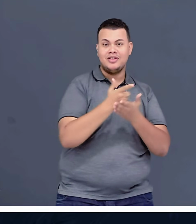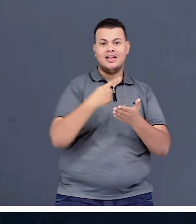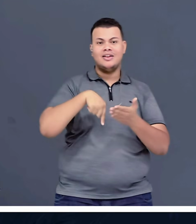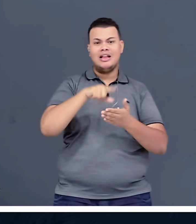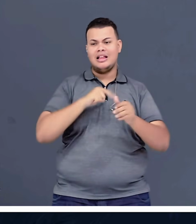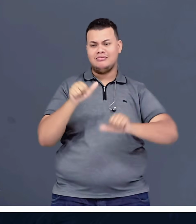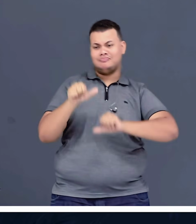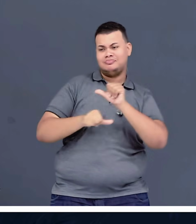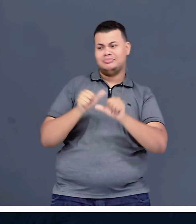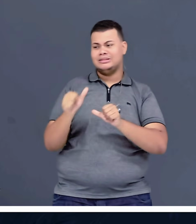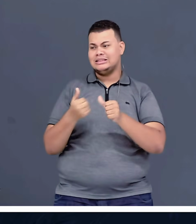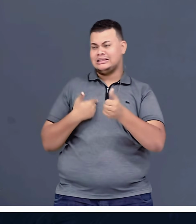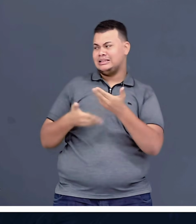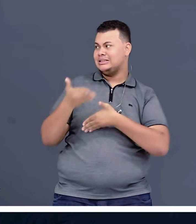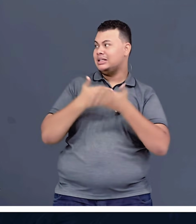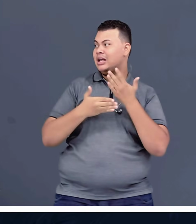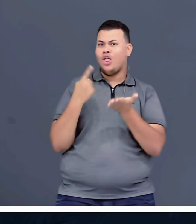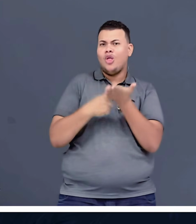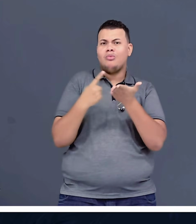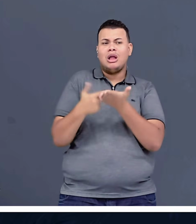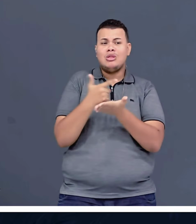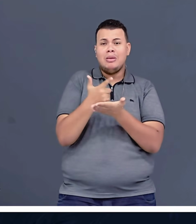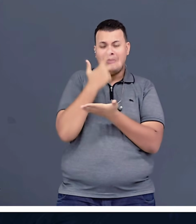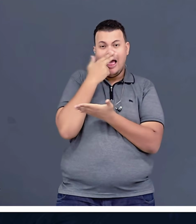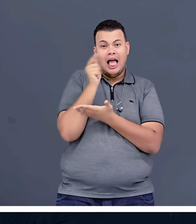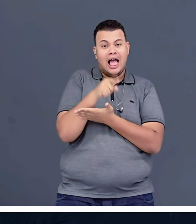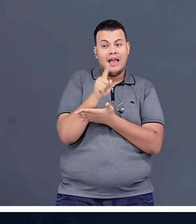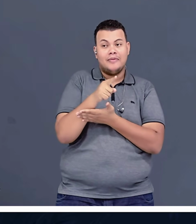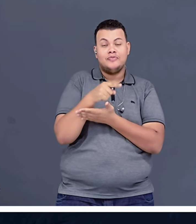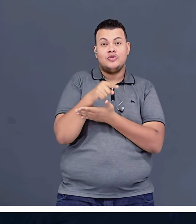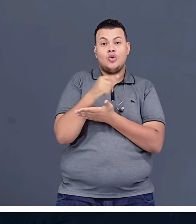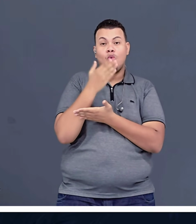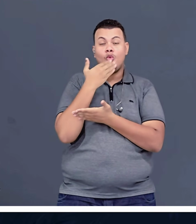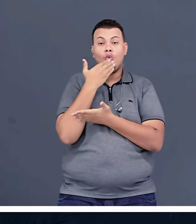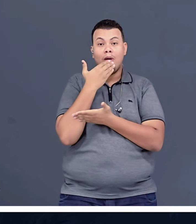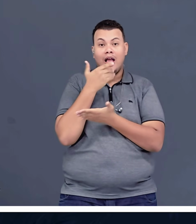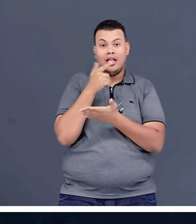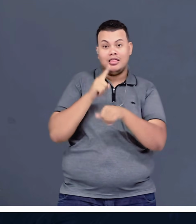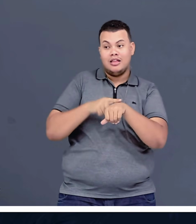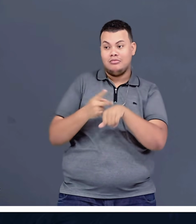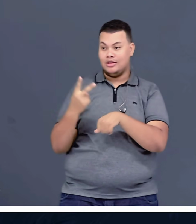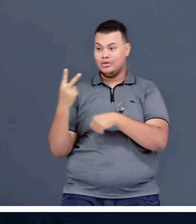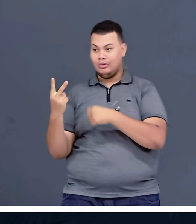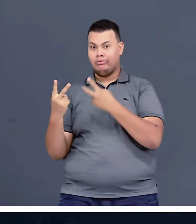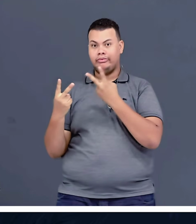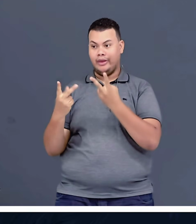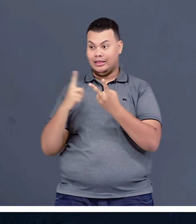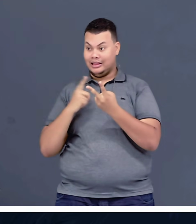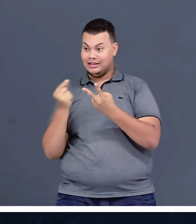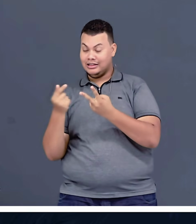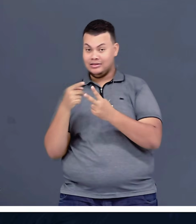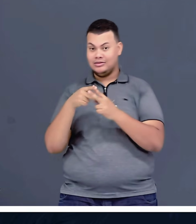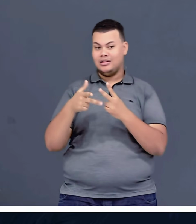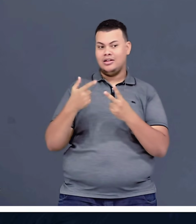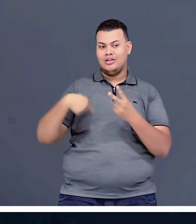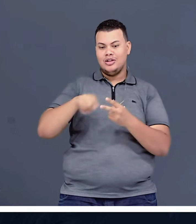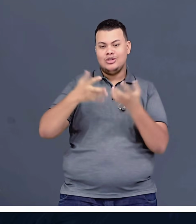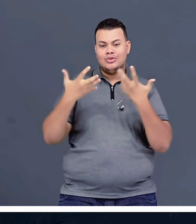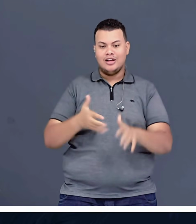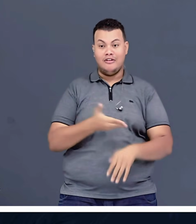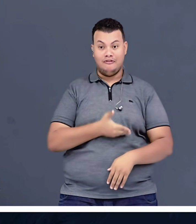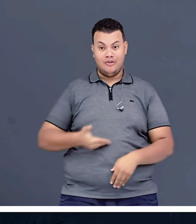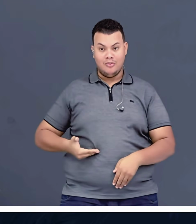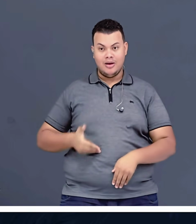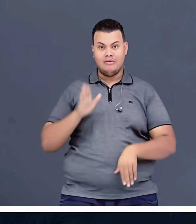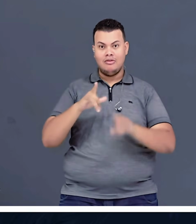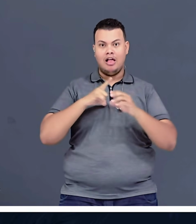era combinado não, mas parecia que era, sabe? Na hora de comer só 2 tinham o dinheiro do lanche, 2 não tinham. Como a gente não queria deixar ninguém com fome, ao invés de